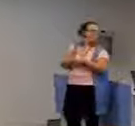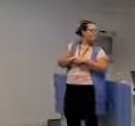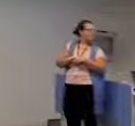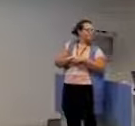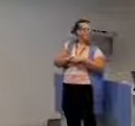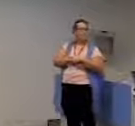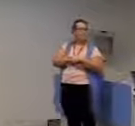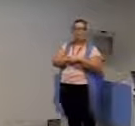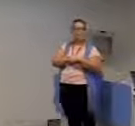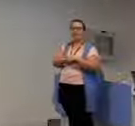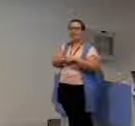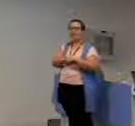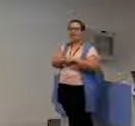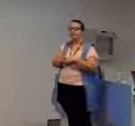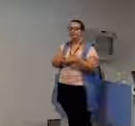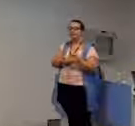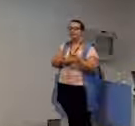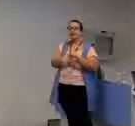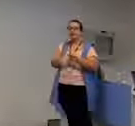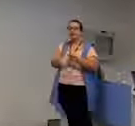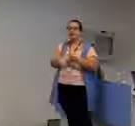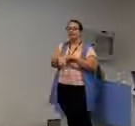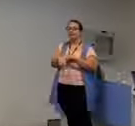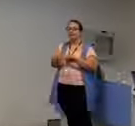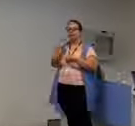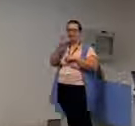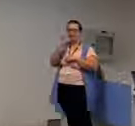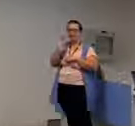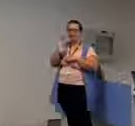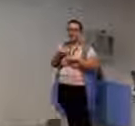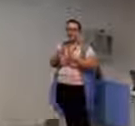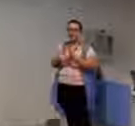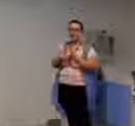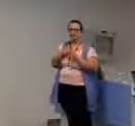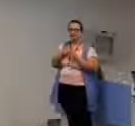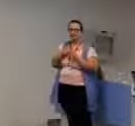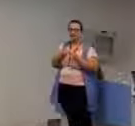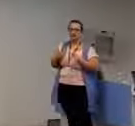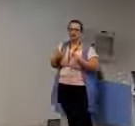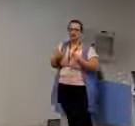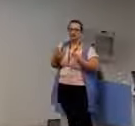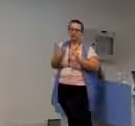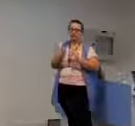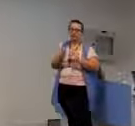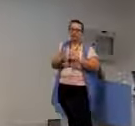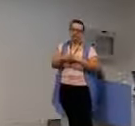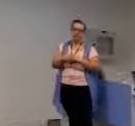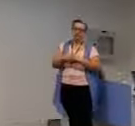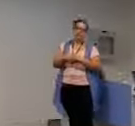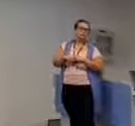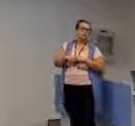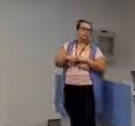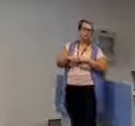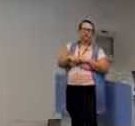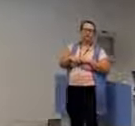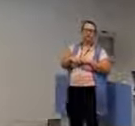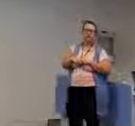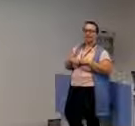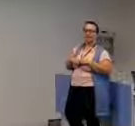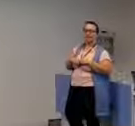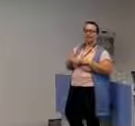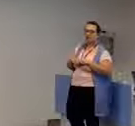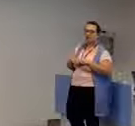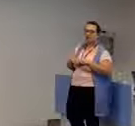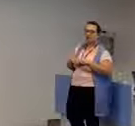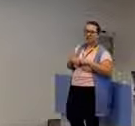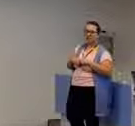ter o desenvolvimento aí dos componentes. Aqui tem um tempo baixo também, ó. Você vê que está em tempo real a execução